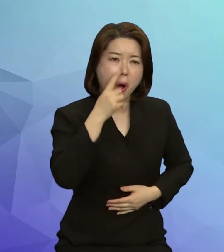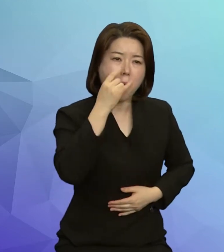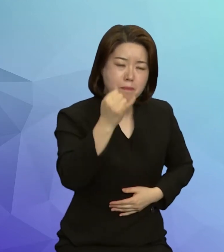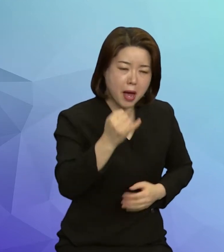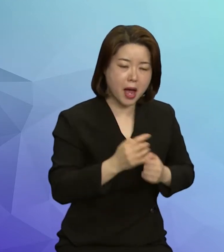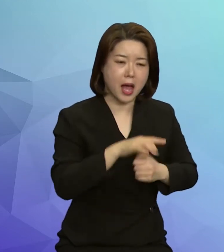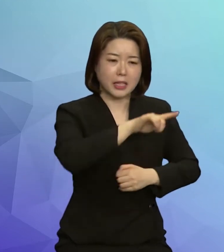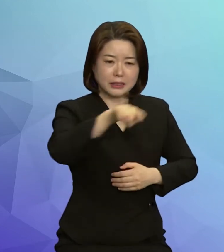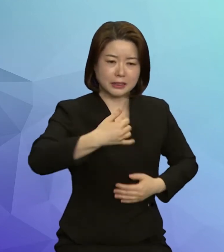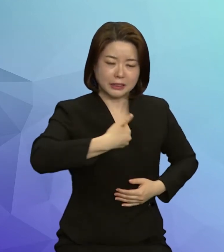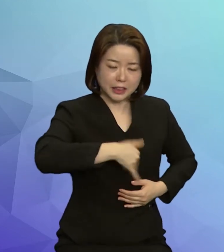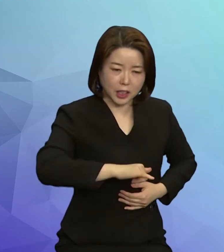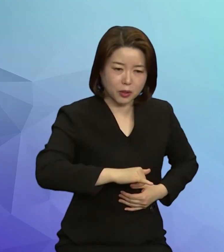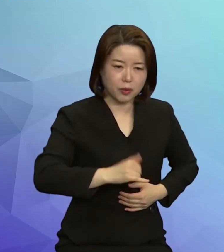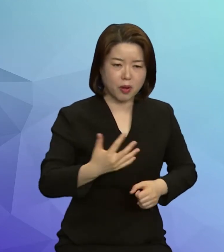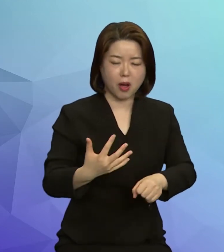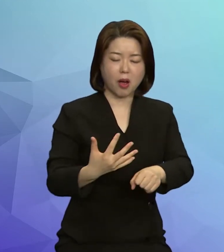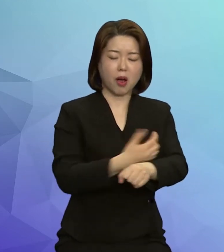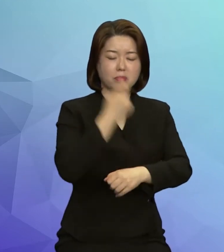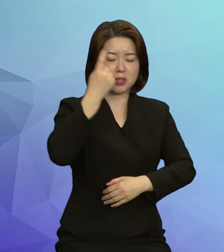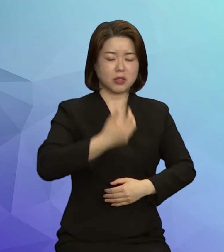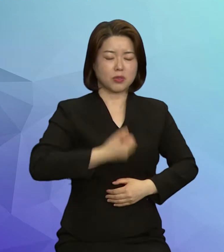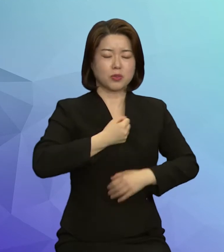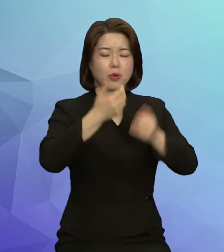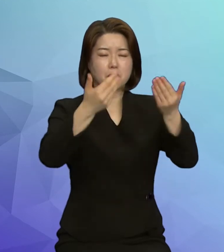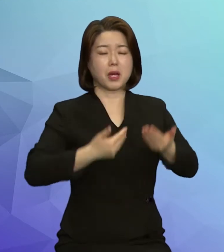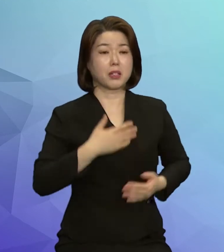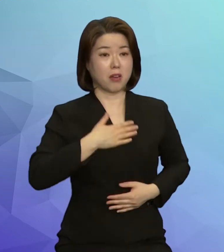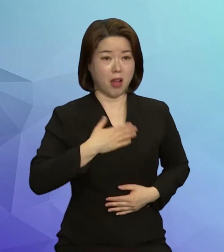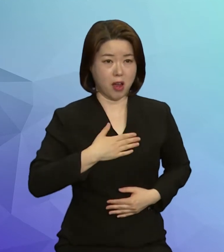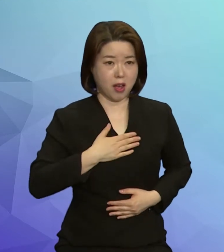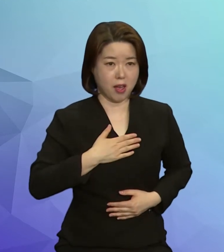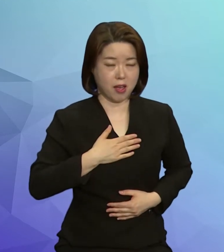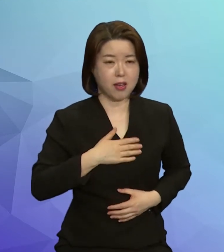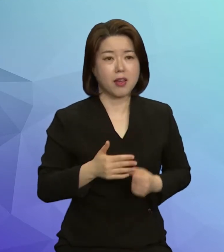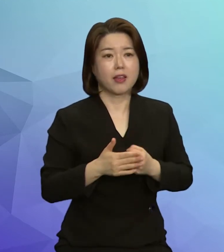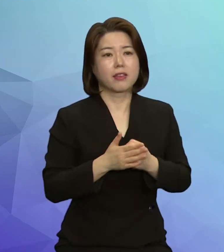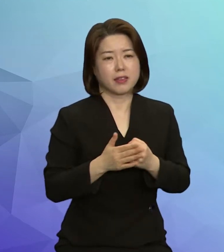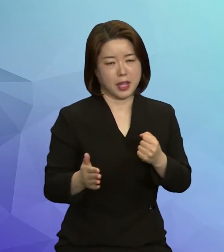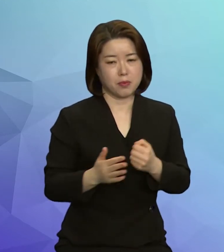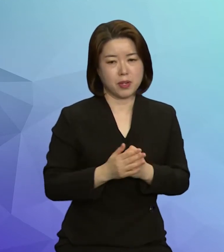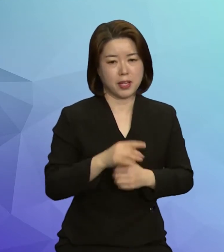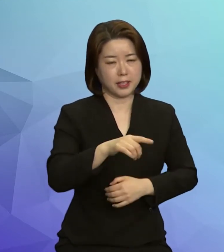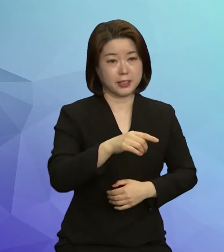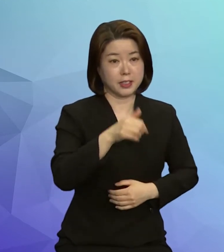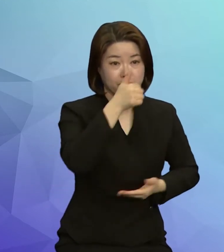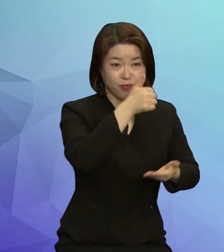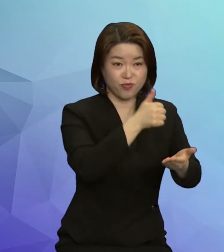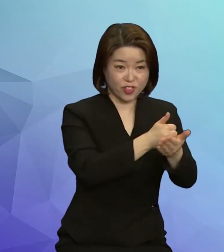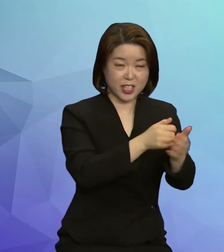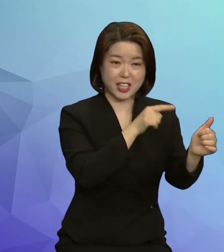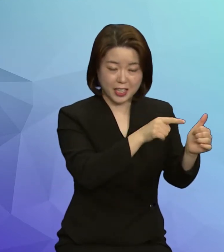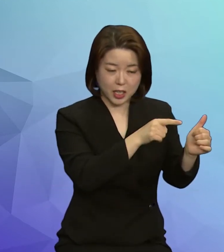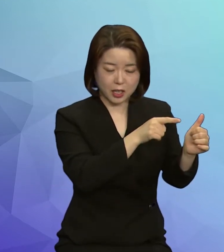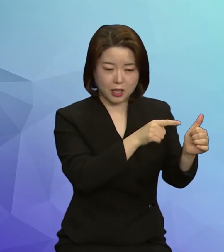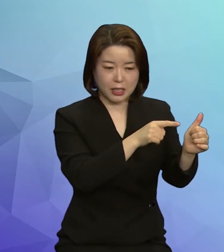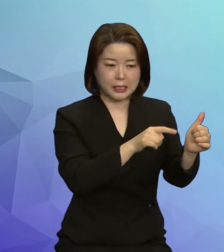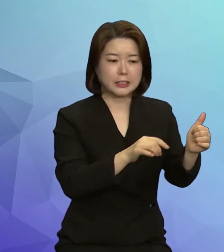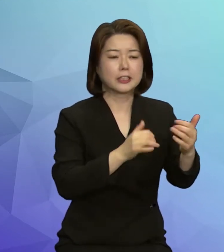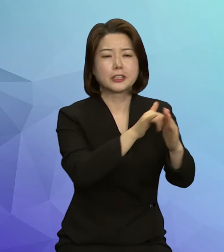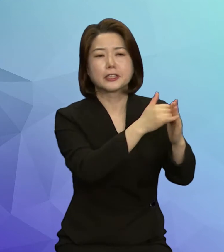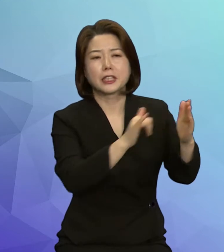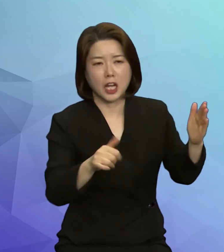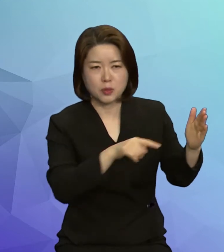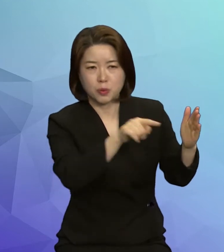자녀들도 엄청난 충격을 받았다는 것을 알았습니다. 그래서 그들은 그 가해자의